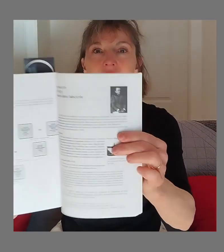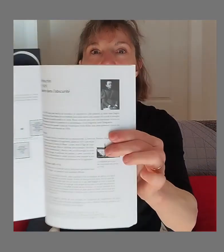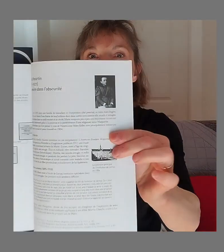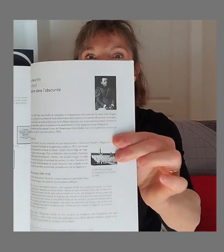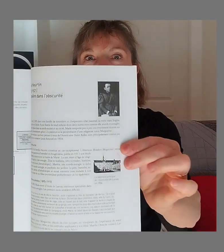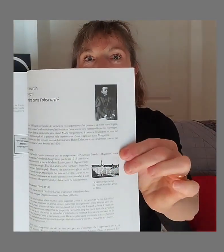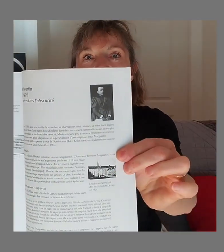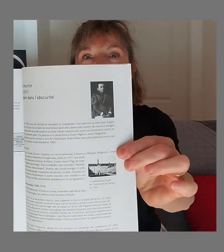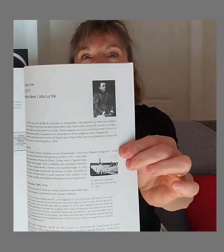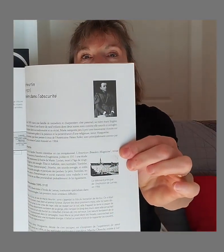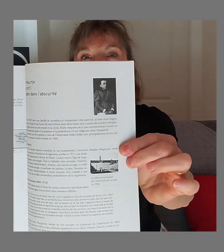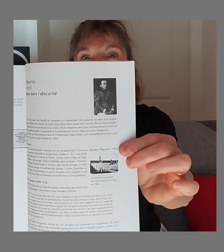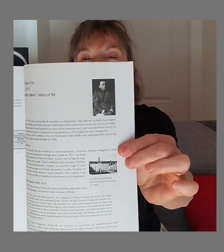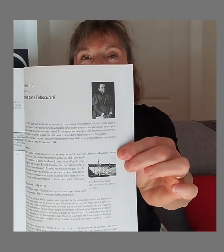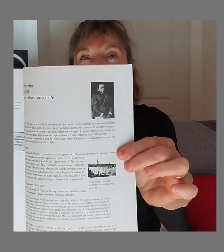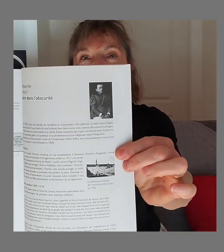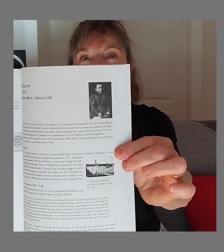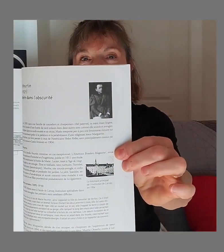En voici.